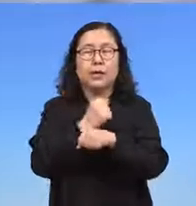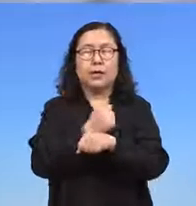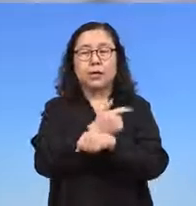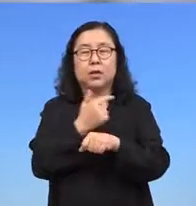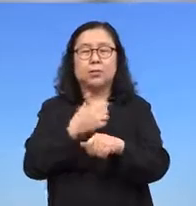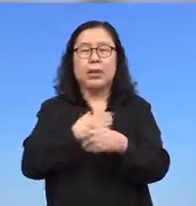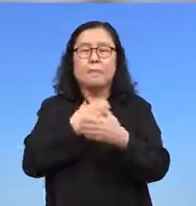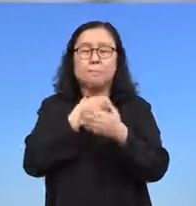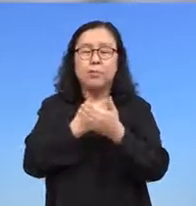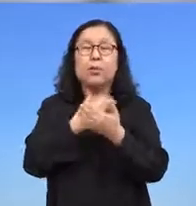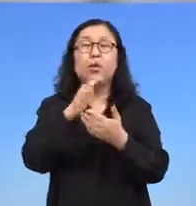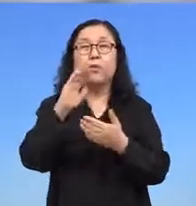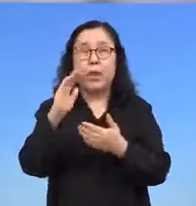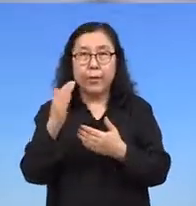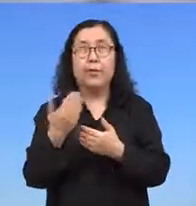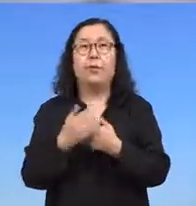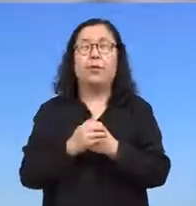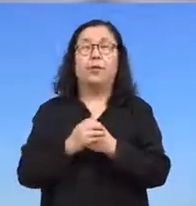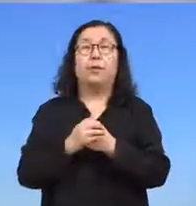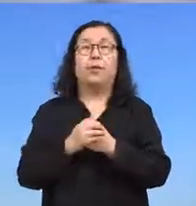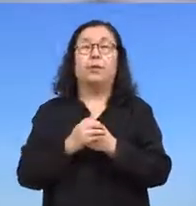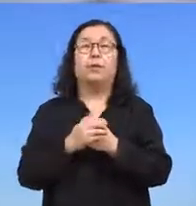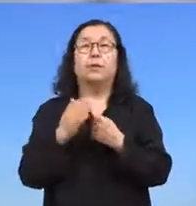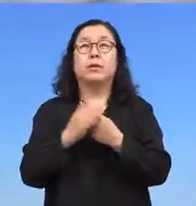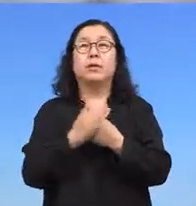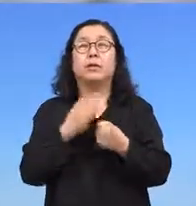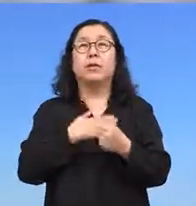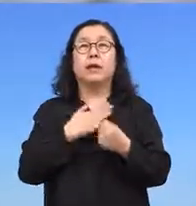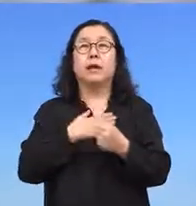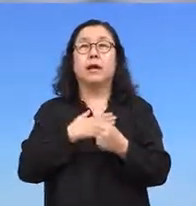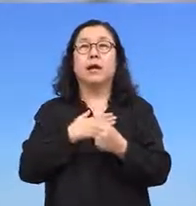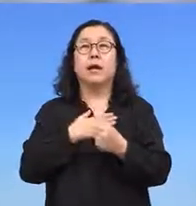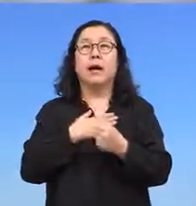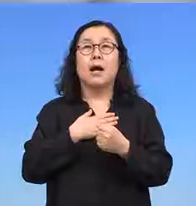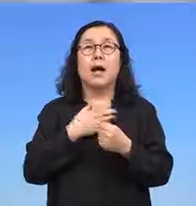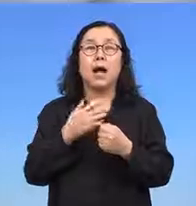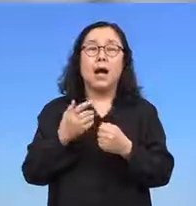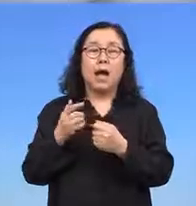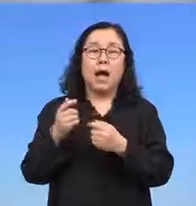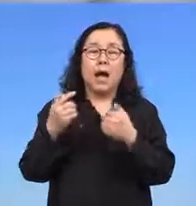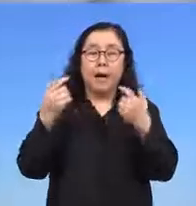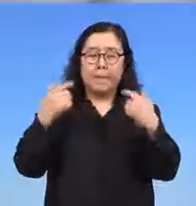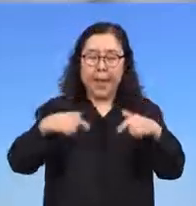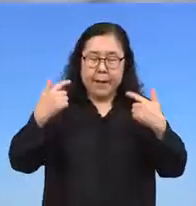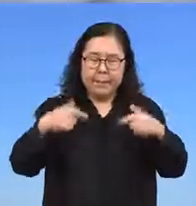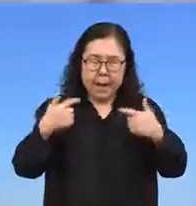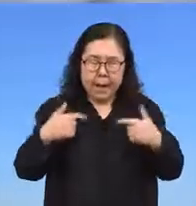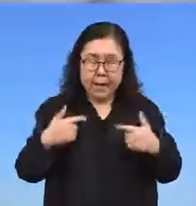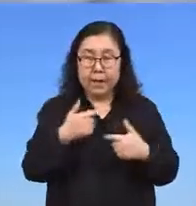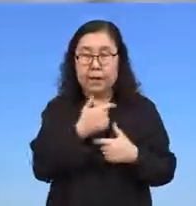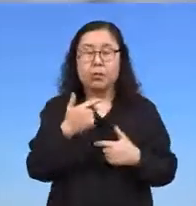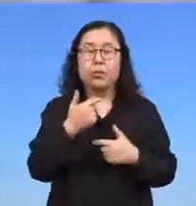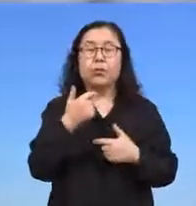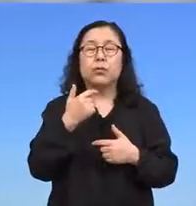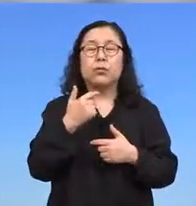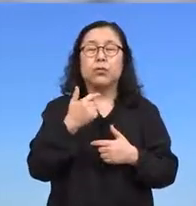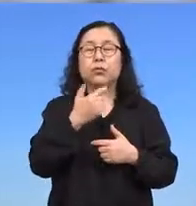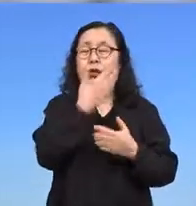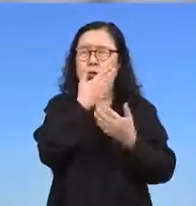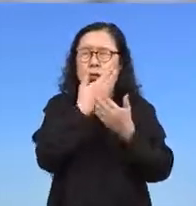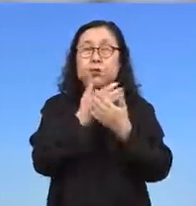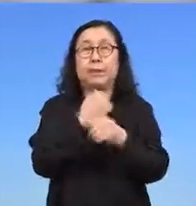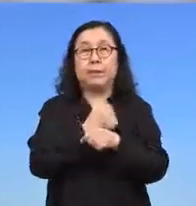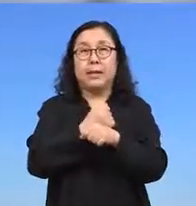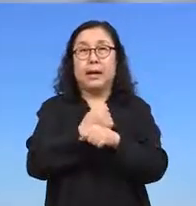벅차게 감격하게 만든지 아십니까? 그래서 이 하루하루가요, 주중에 드림센터로 출근하면서 오늘